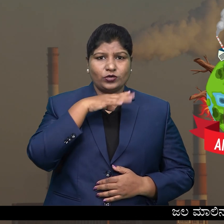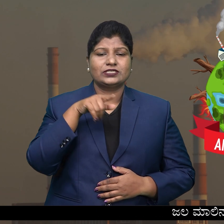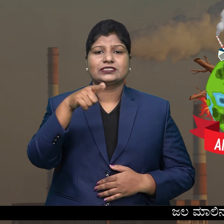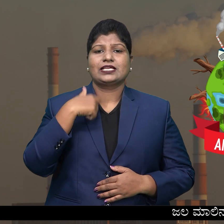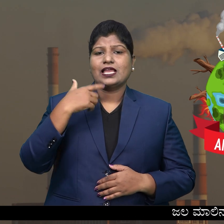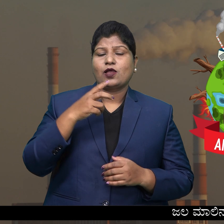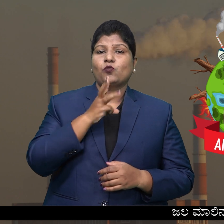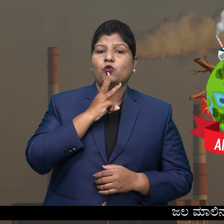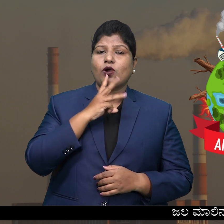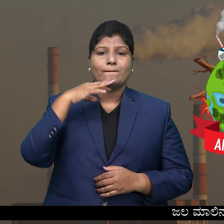ನೆನಪಿದೆಯೇ?